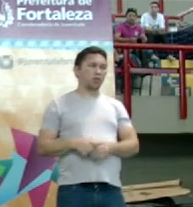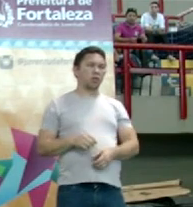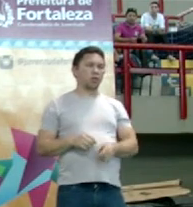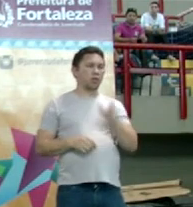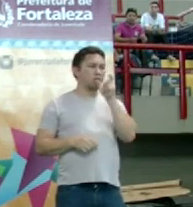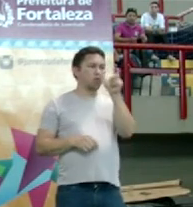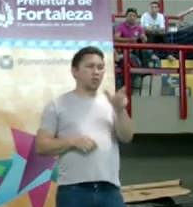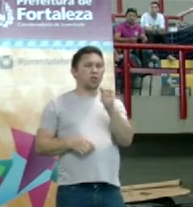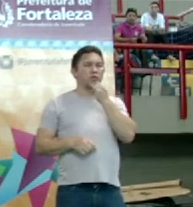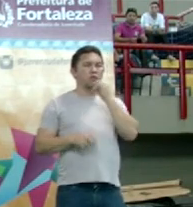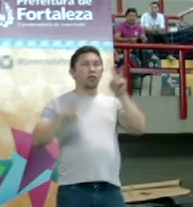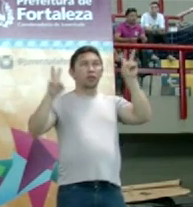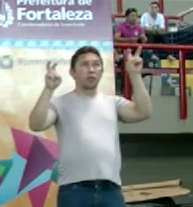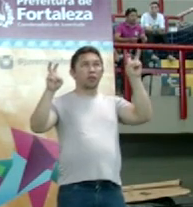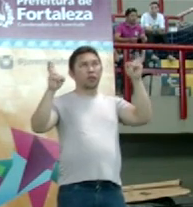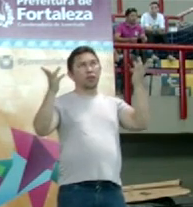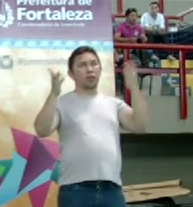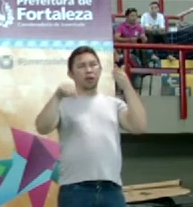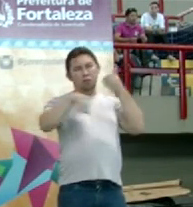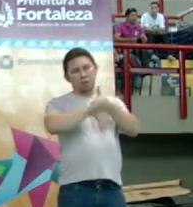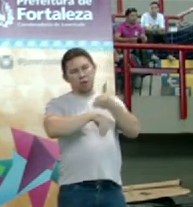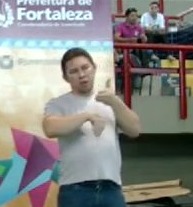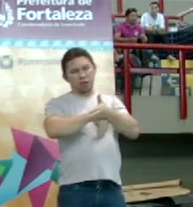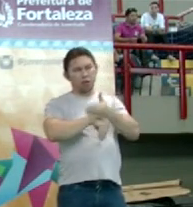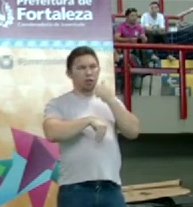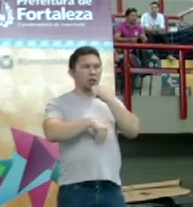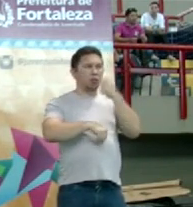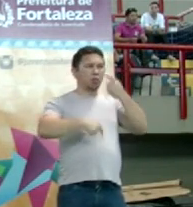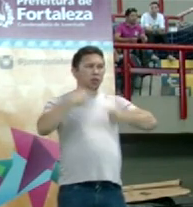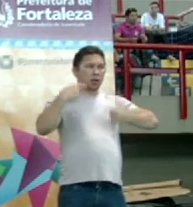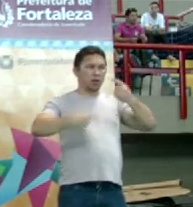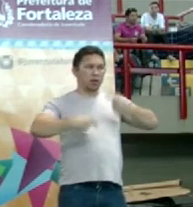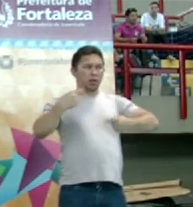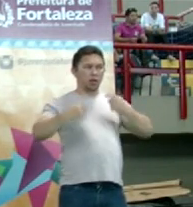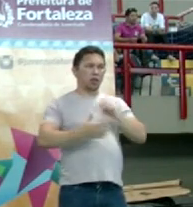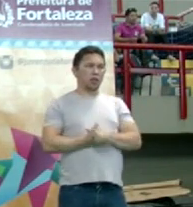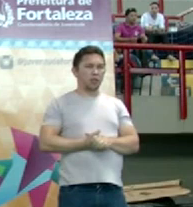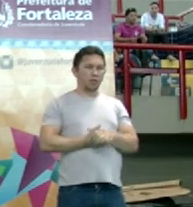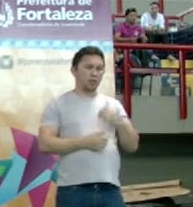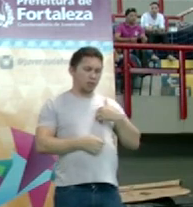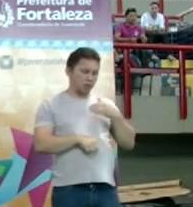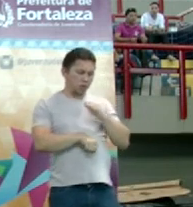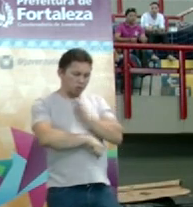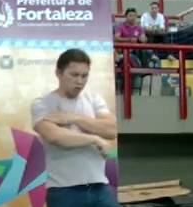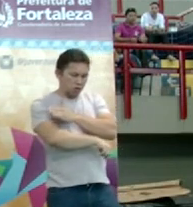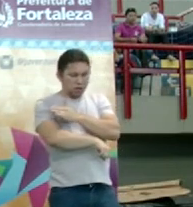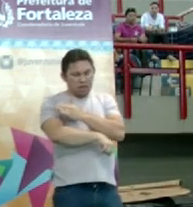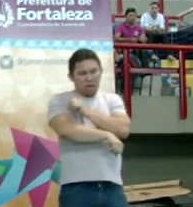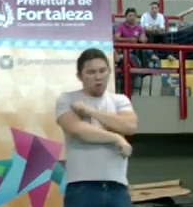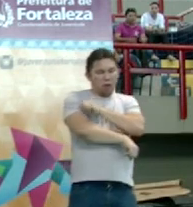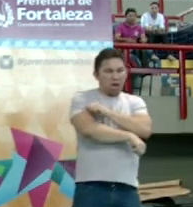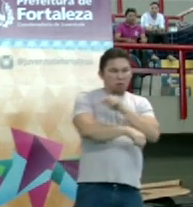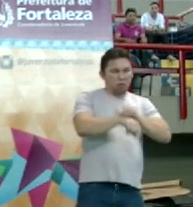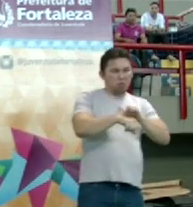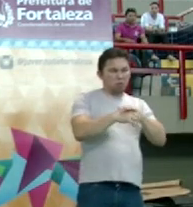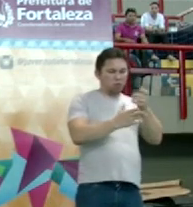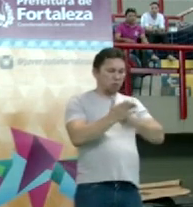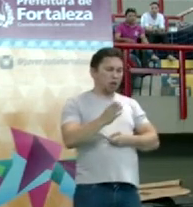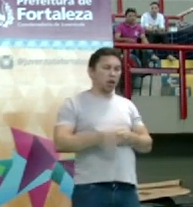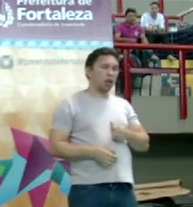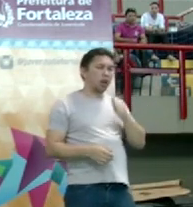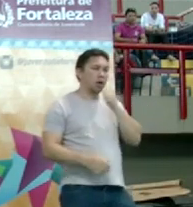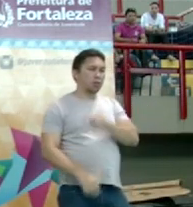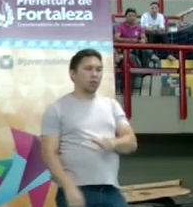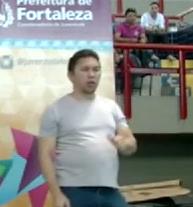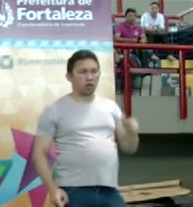se o tema é a participação da mulher na política, por exemplo, aí o aluno fica, a mulher,